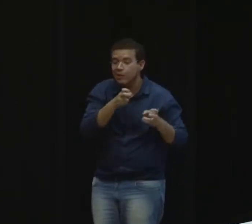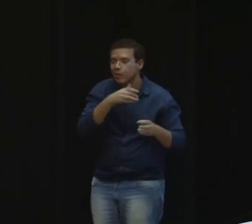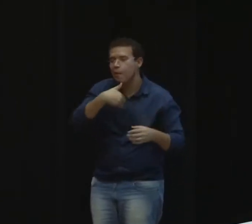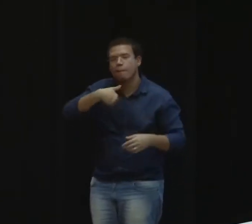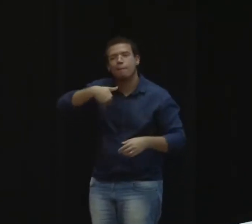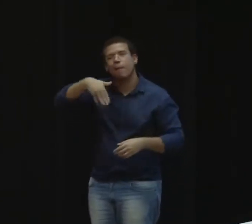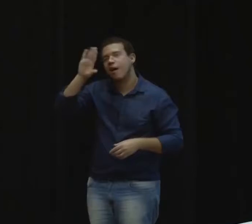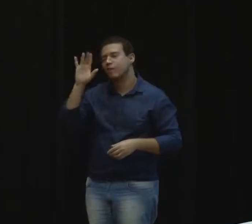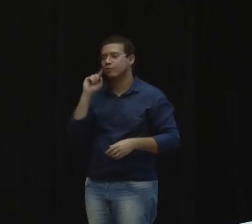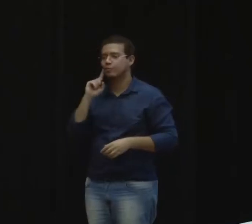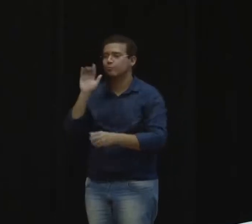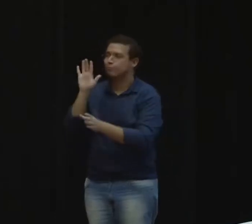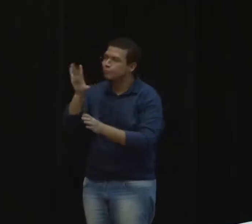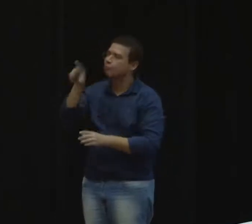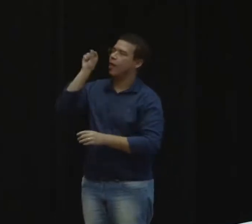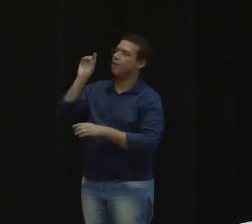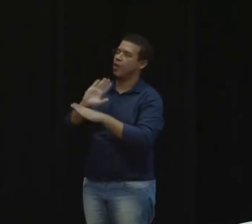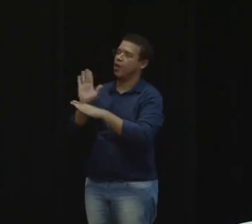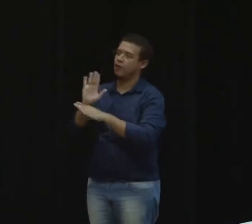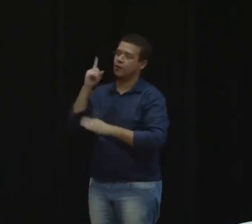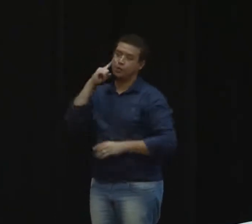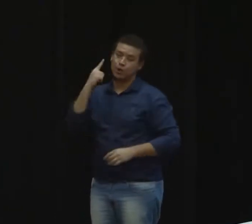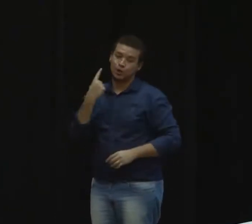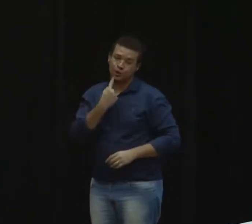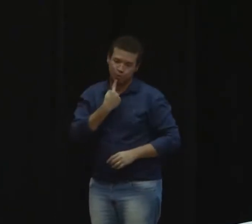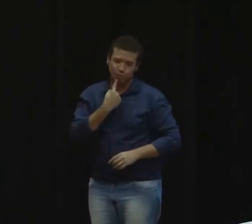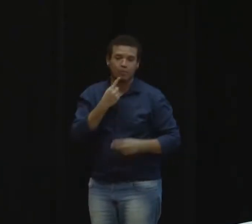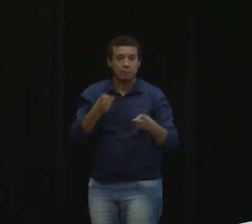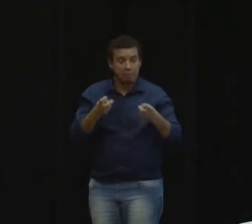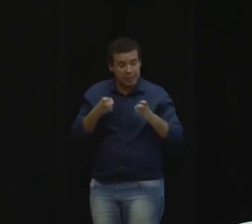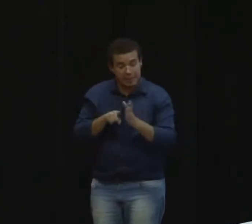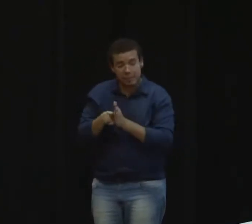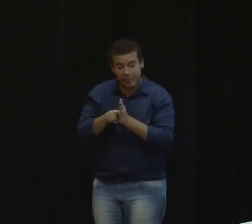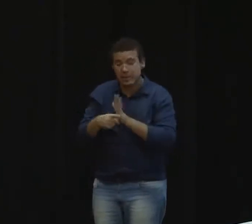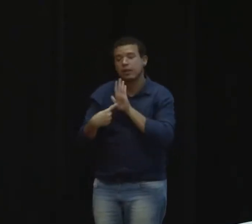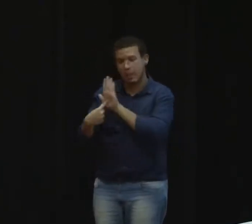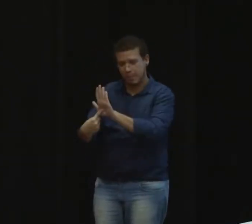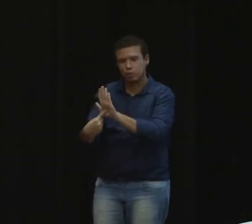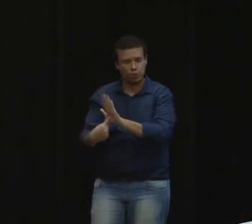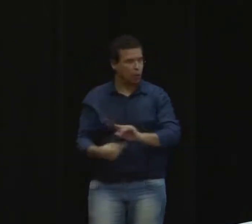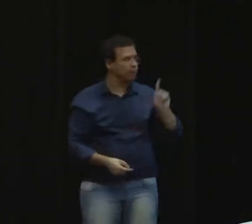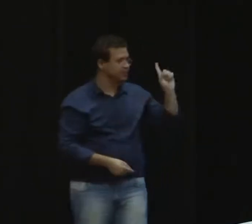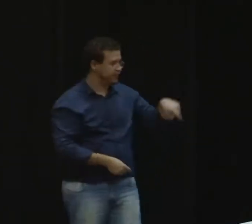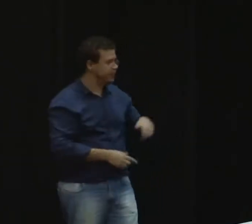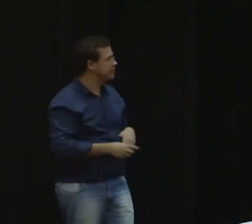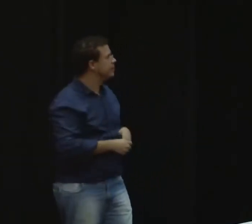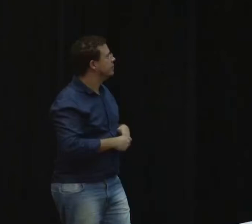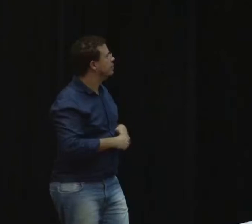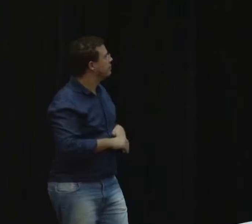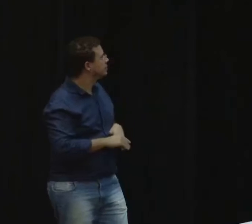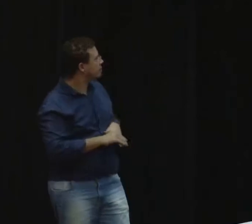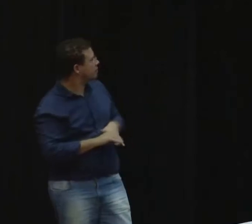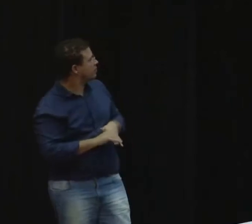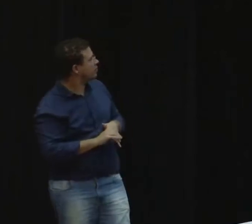é possível. Mas ela tem a compreensão, mas há uma preferência pelo surdo. Foi isso que a pesquisa trouxe